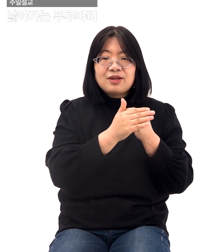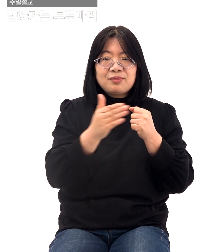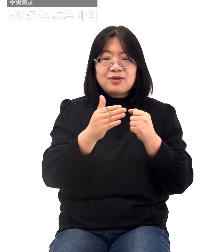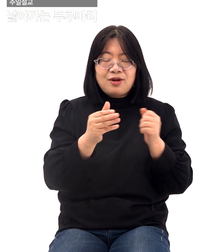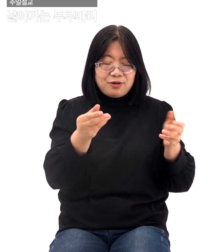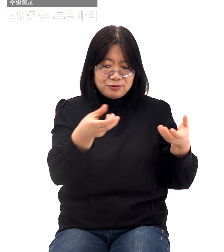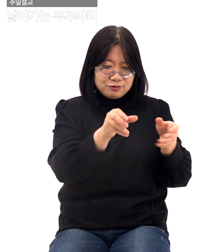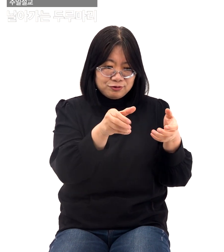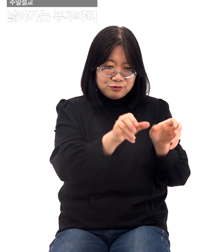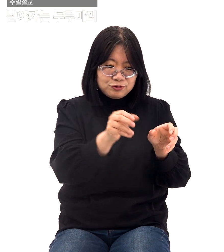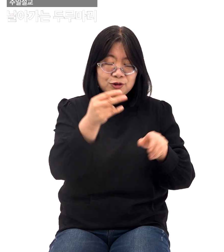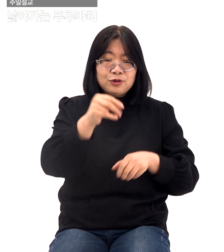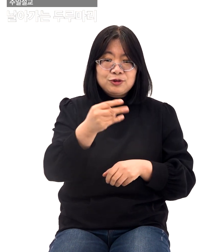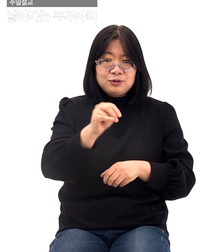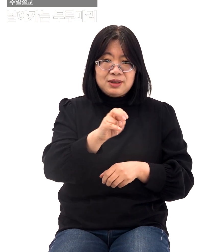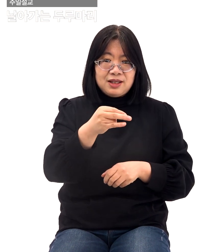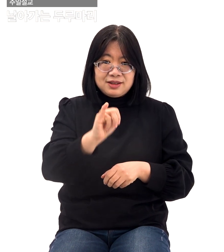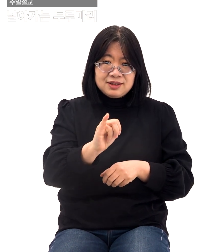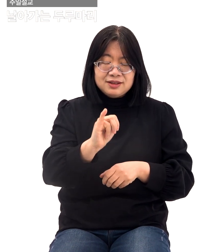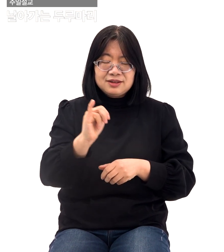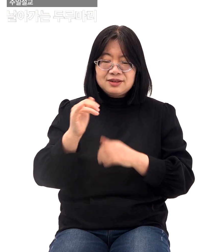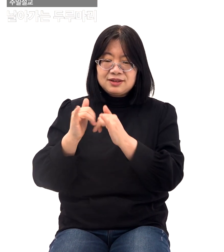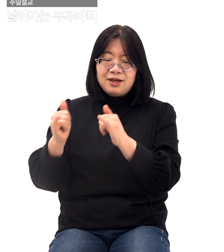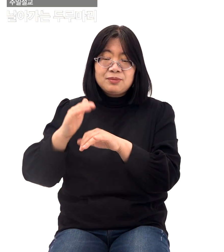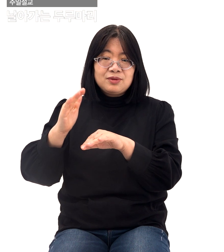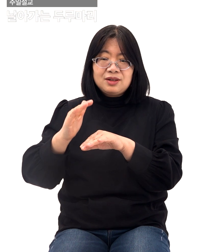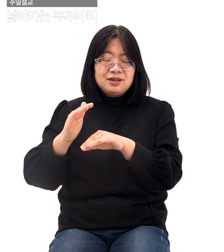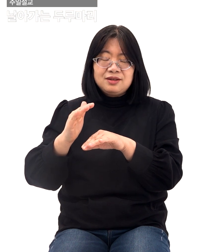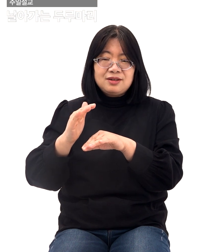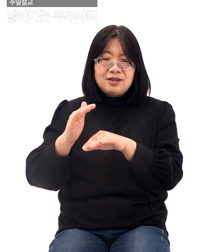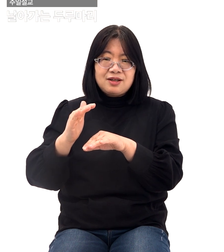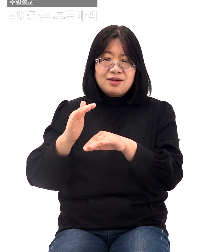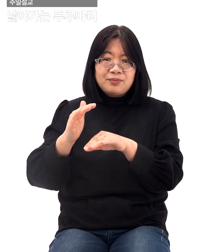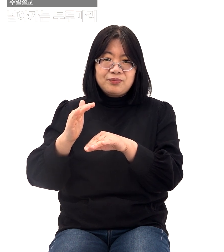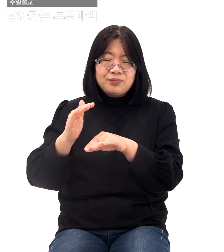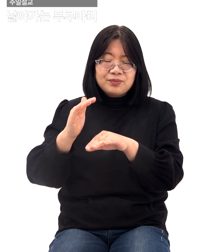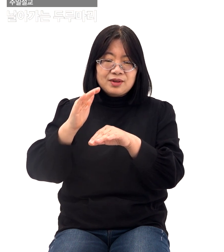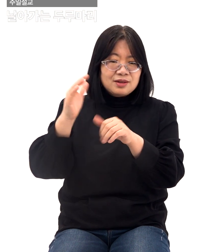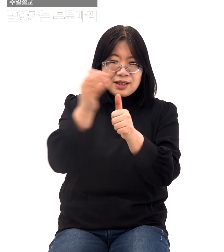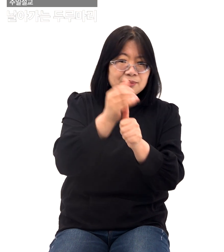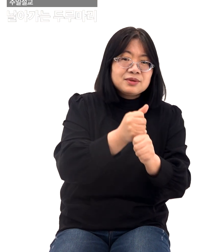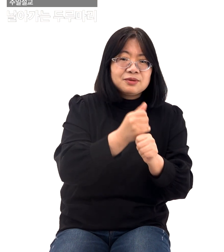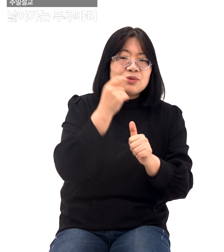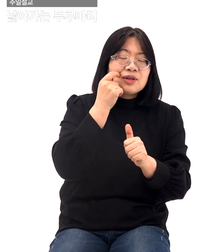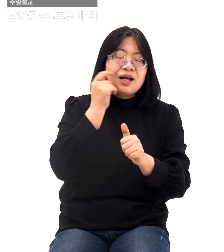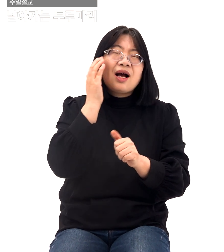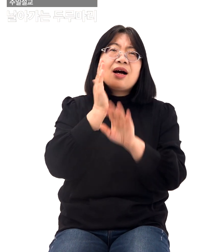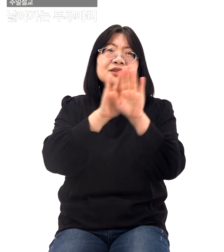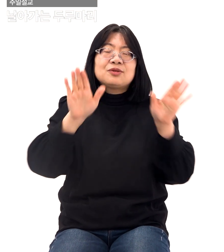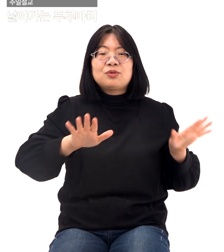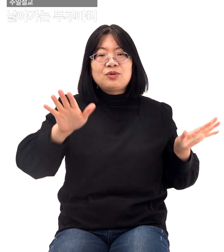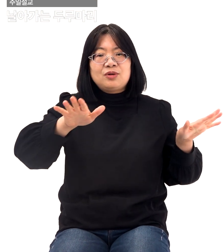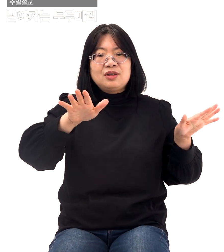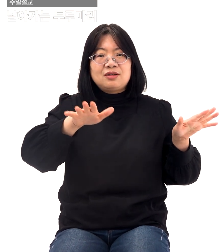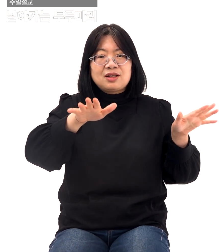두루마리가 사람이 손댈 수 없는 하늘로 날아다녀요. 자, 2절을 볼까요?